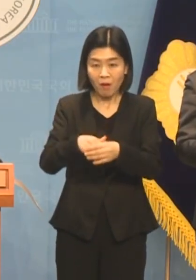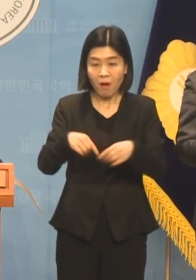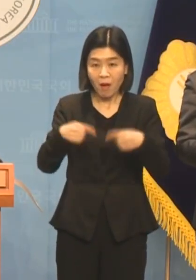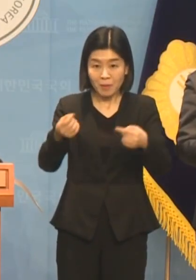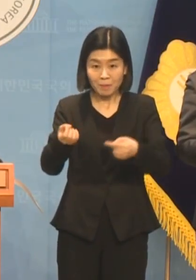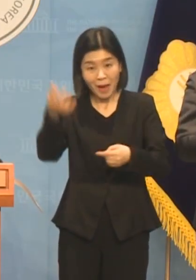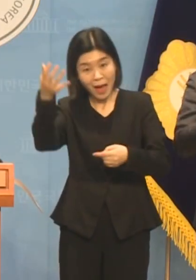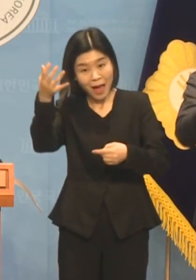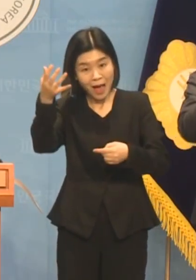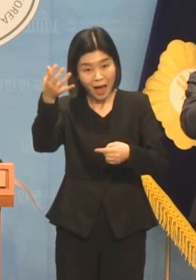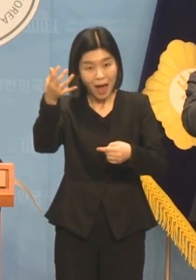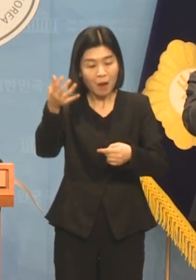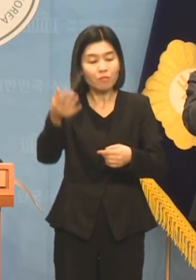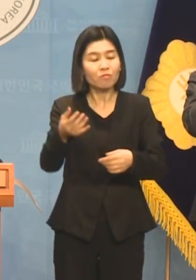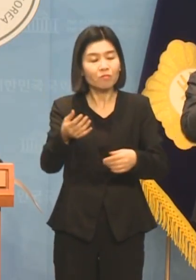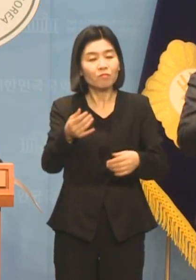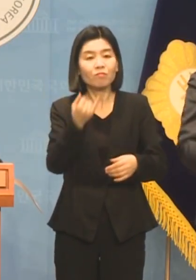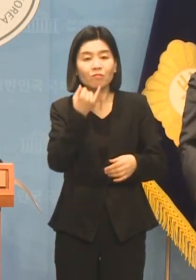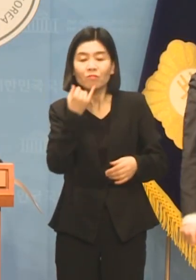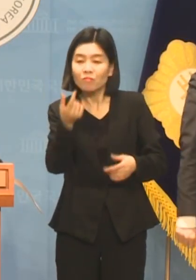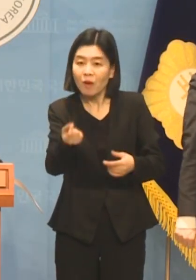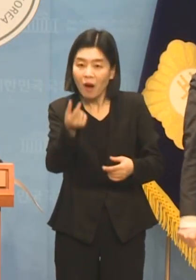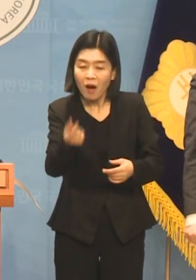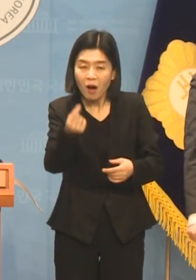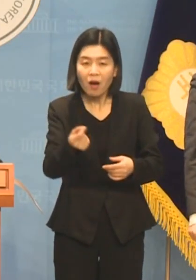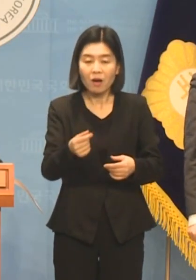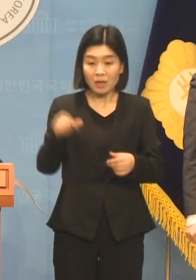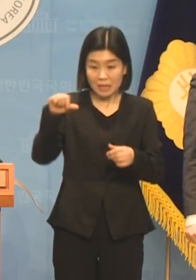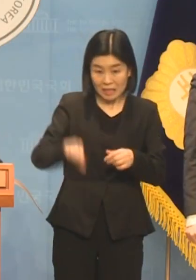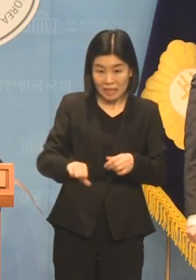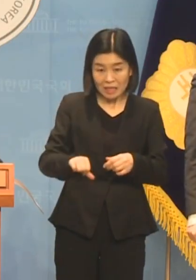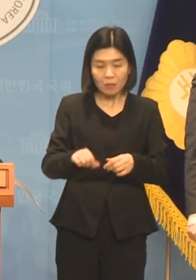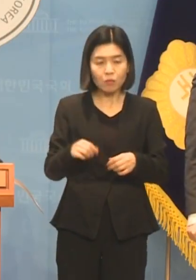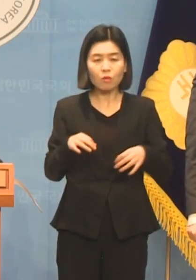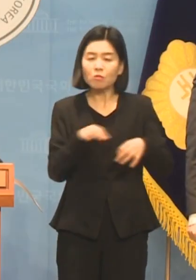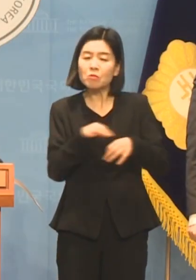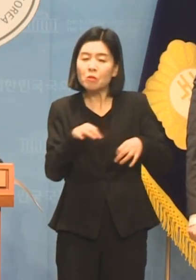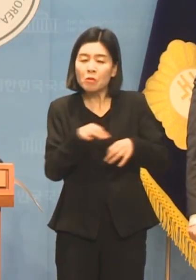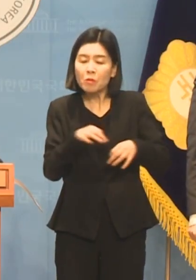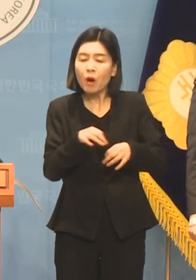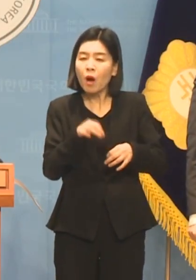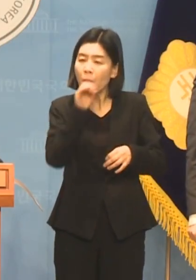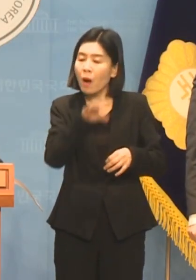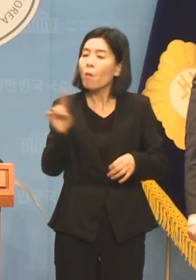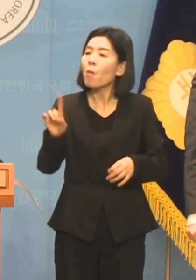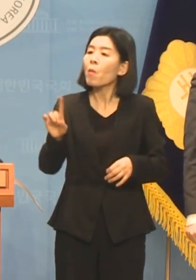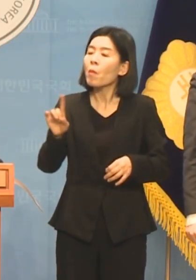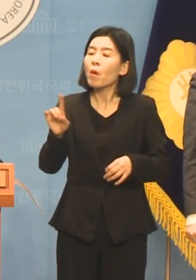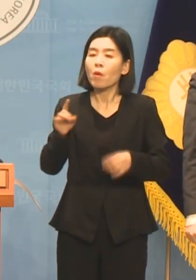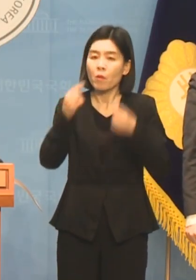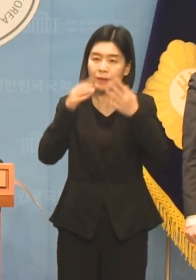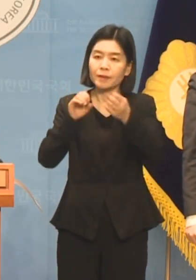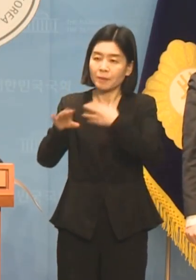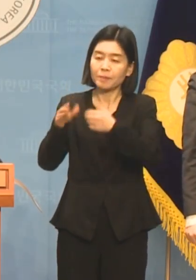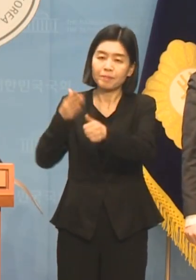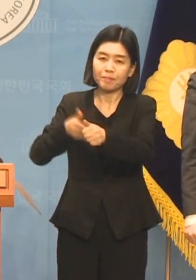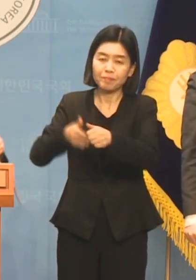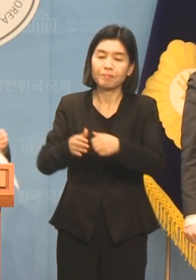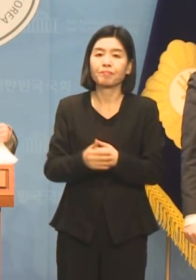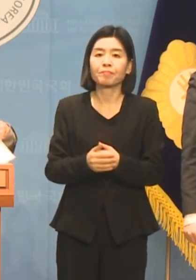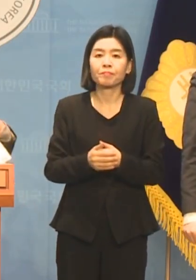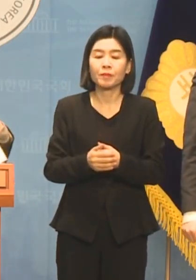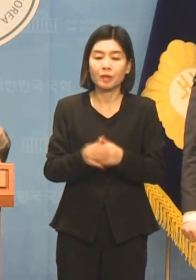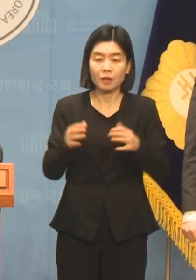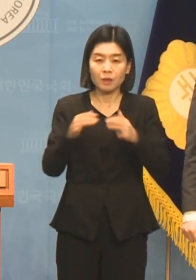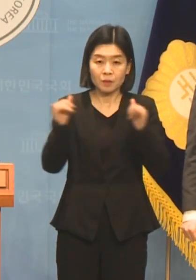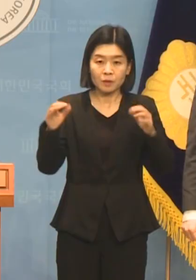승복이고 패배하면 부정이라 우길 셈인지 국민 앞에 분명히 답해야 할 것입니다. 다음으로 국민소통위원회의 주요 대응 현황에